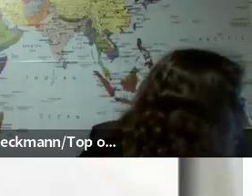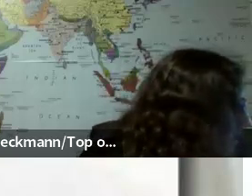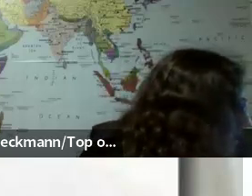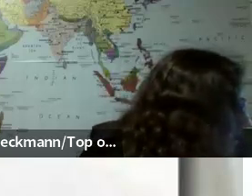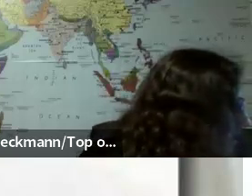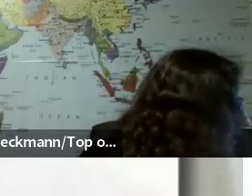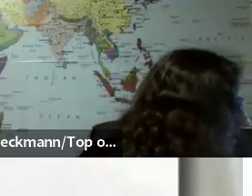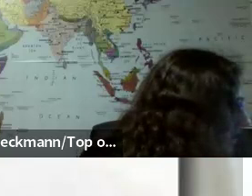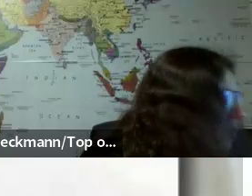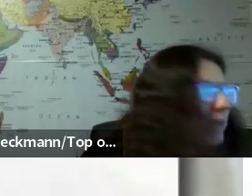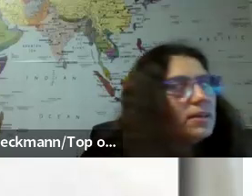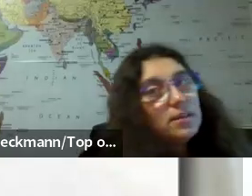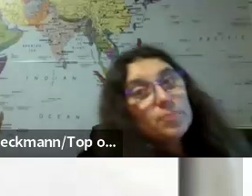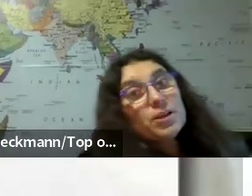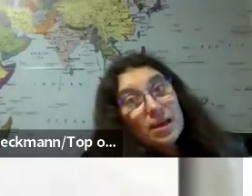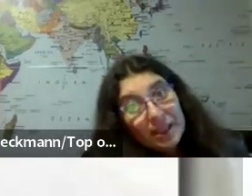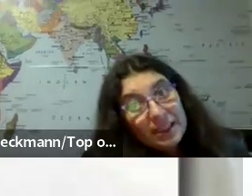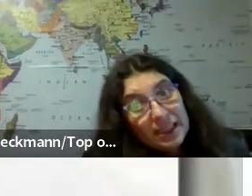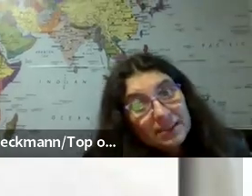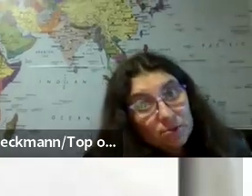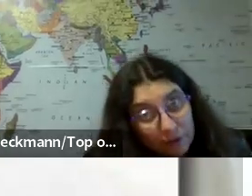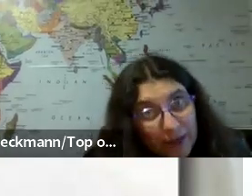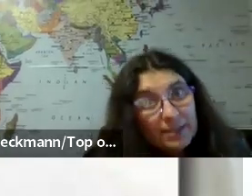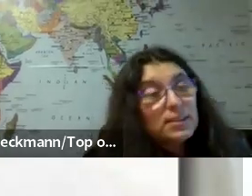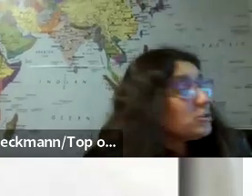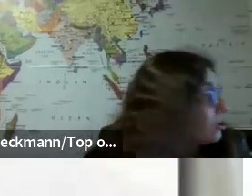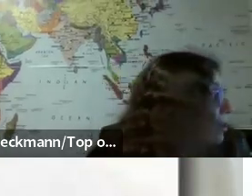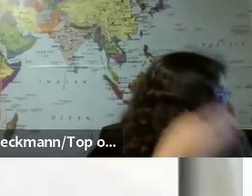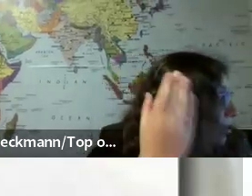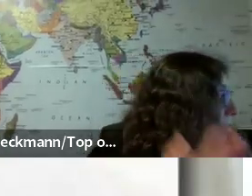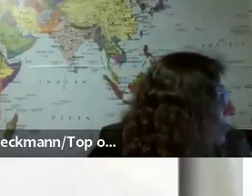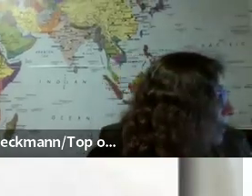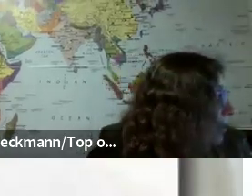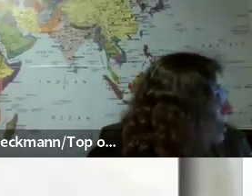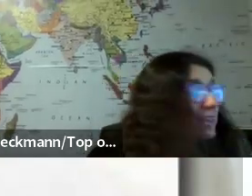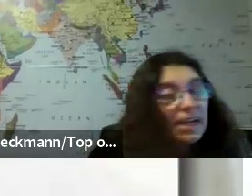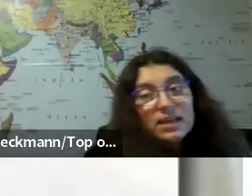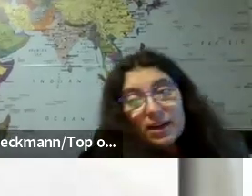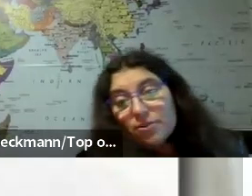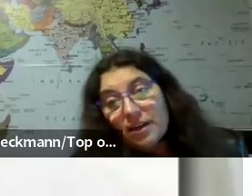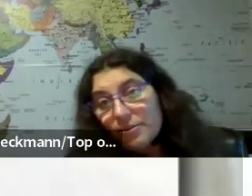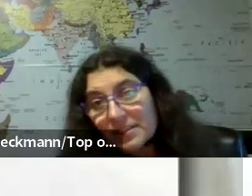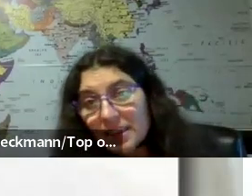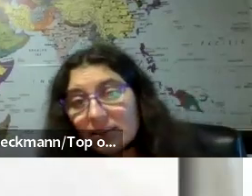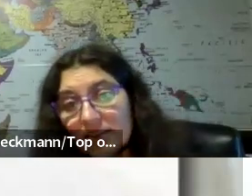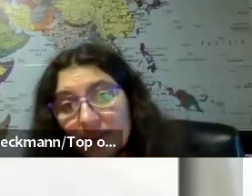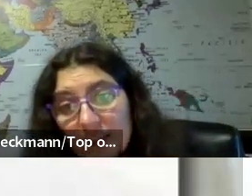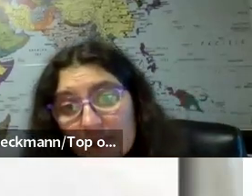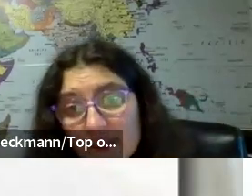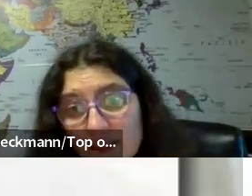persona que se traslade en silla de ruedas. Y porque además tiene que hacer una fuerza, ¿no es cierto? Que es parte de lo que vamos a ver. Y ahí, claro, no cabe una silla.